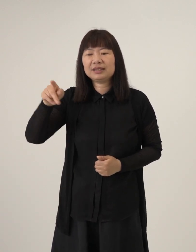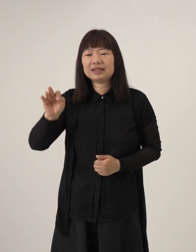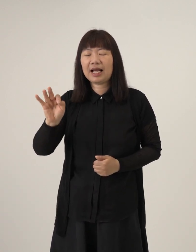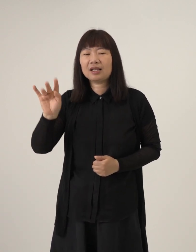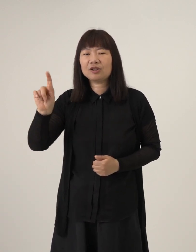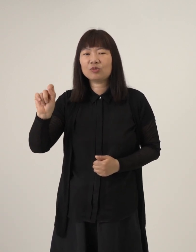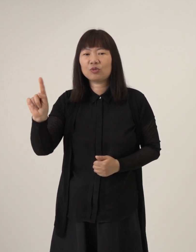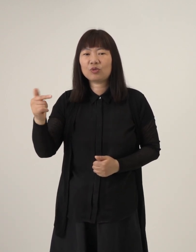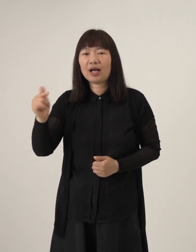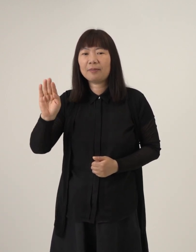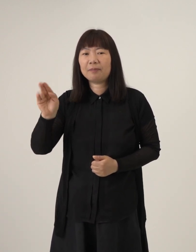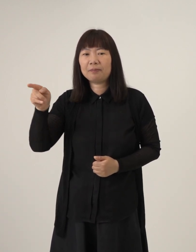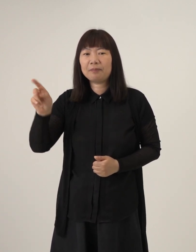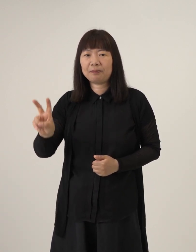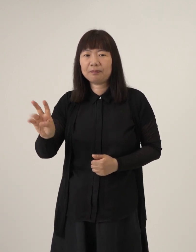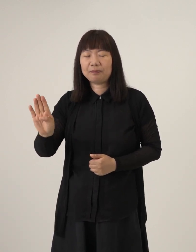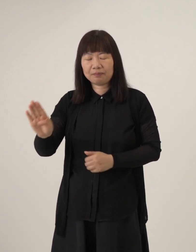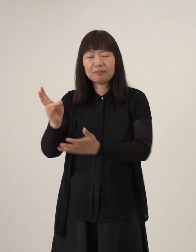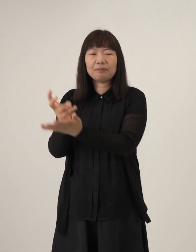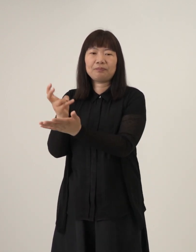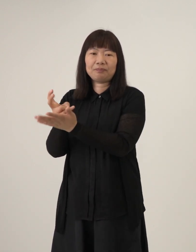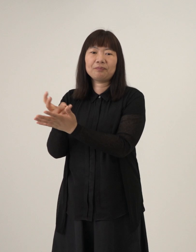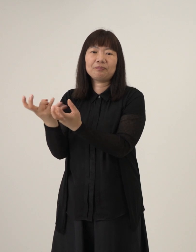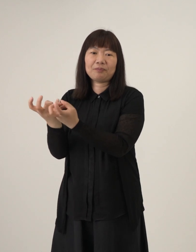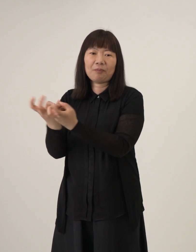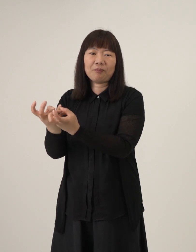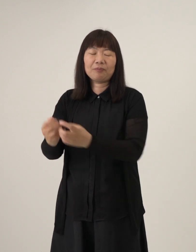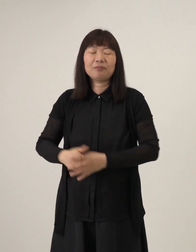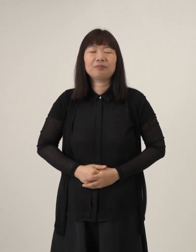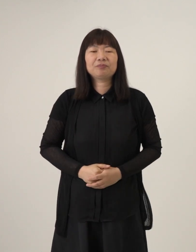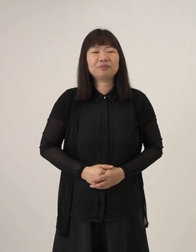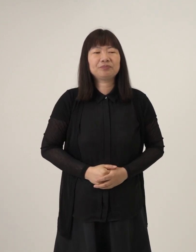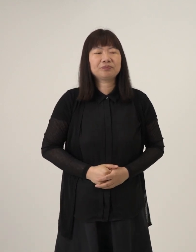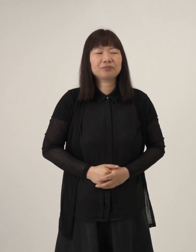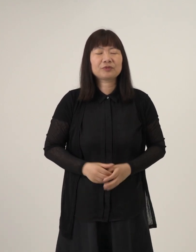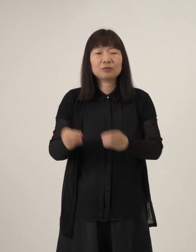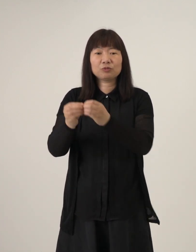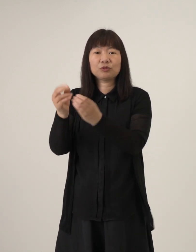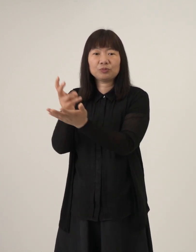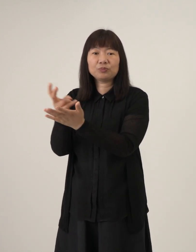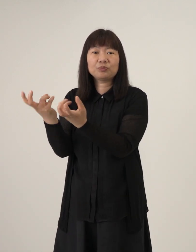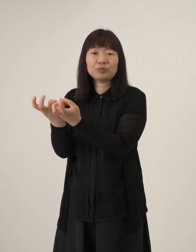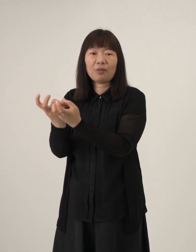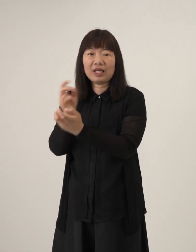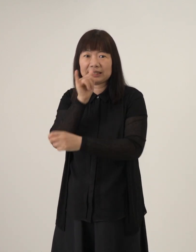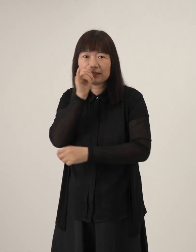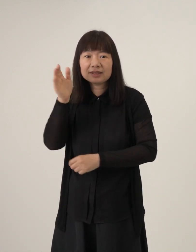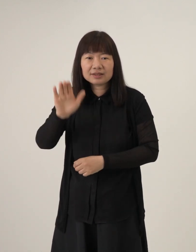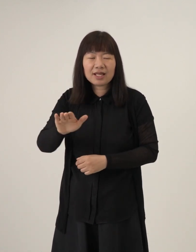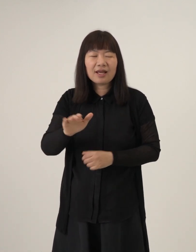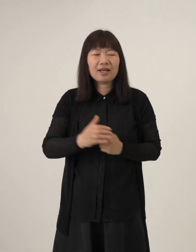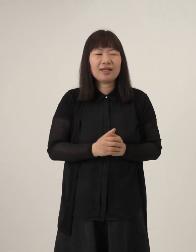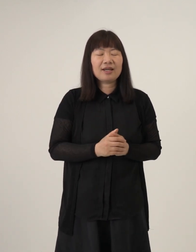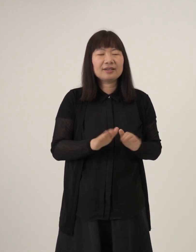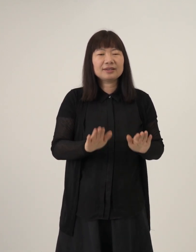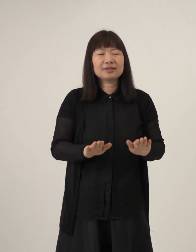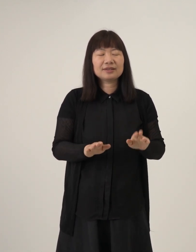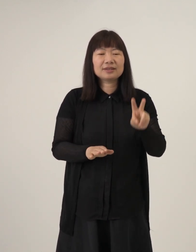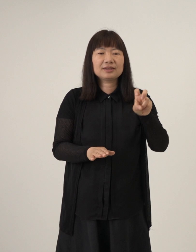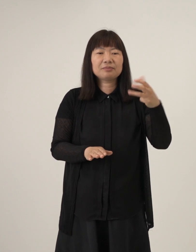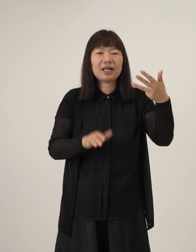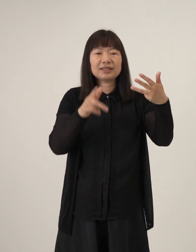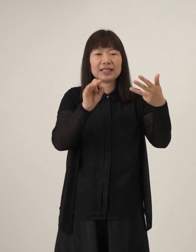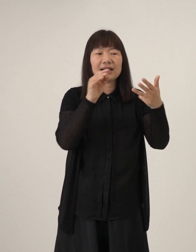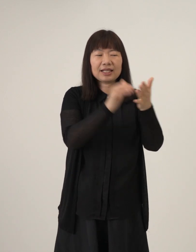그러면 마태복음은 1장서부터 28장까지 구성되어 있단 말이에요. 이제 우리가 예정대로란 다음 주에